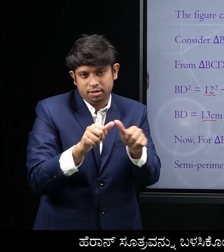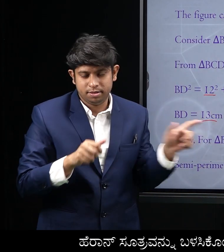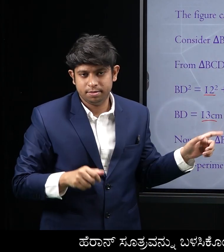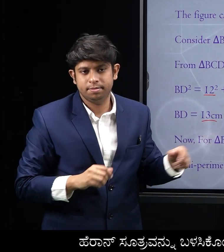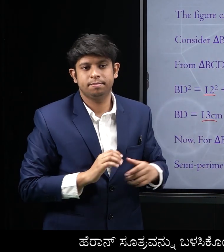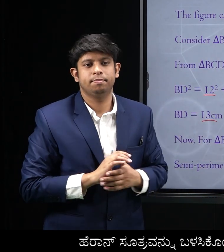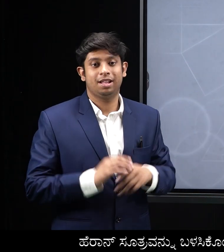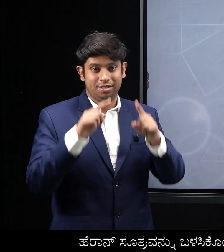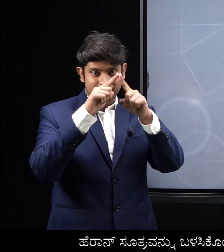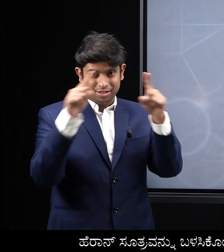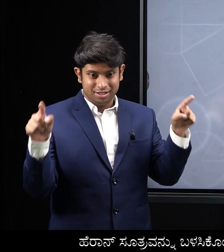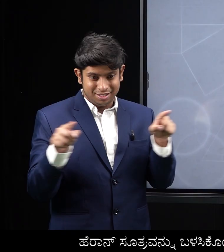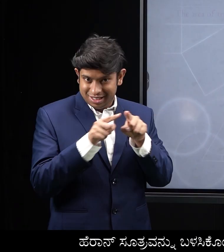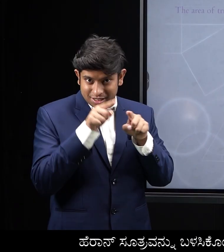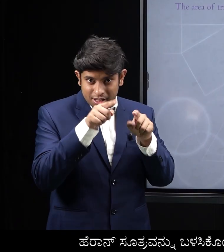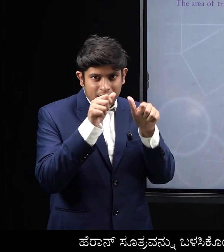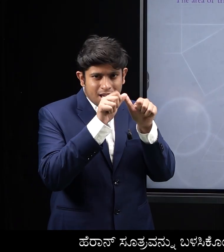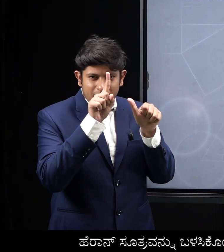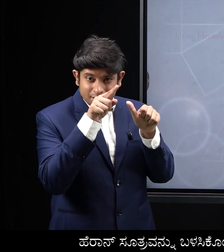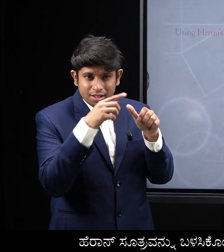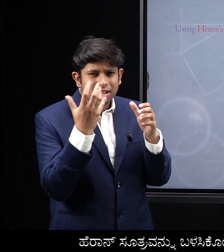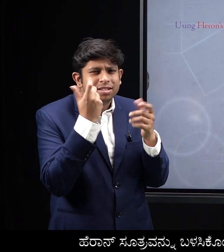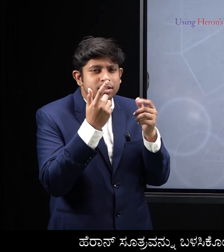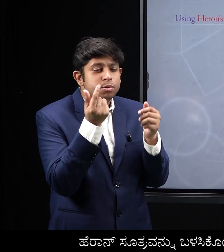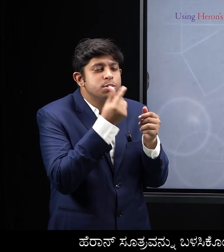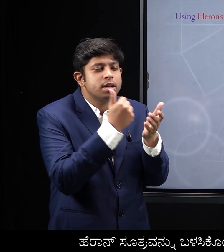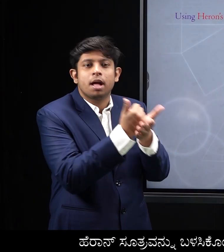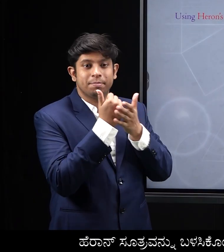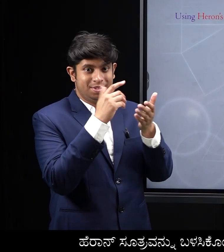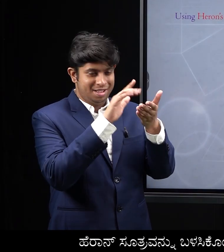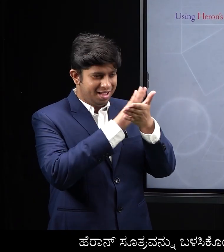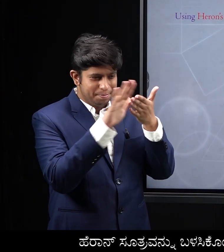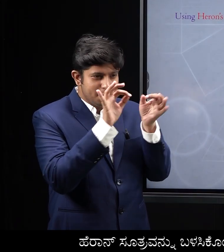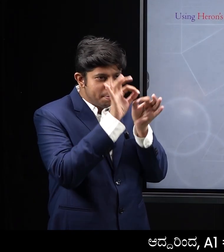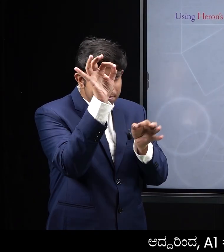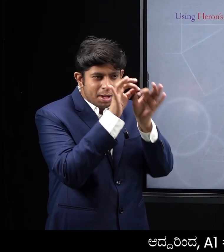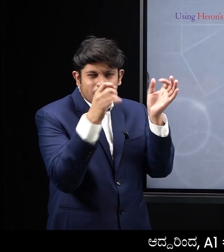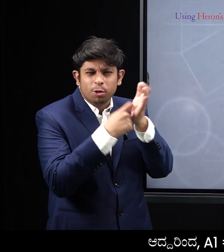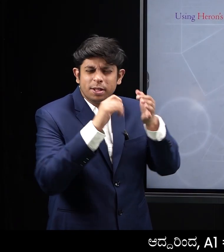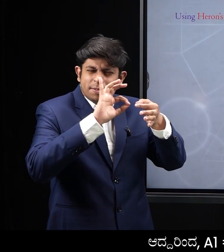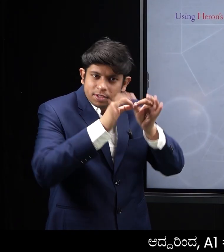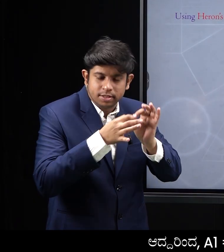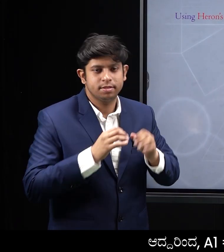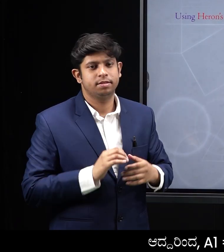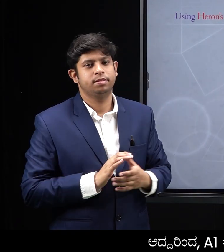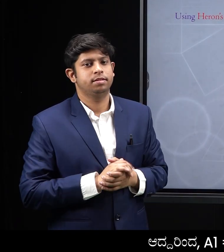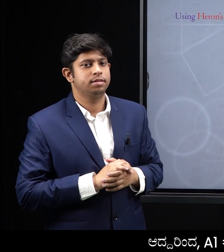ಹೆರಾನ್ ಸೂತ್ರವನ್ನು ಬಳಸಿಕೊಂಡು ನಾವು A1 ತ್ರಿಕೋನದ ಪ್ರದೇಶವನ್ನು ಪಡೆಯಬಹುದು. ಆದ್ದರಿಂದ A1 ಇಸ್ ಈಕ್ವಲ್ ಟು ಸ್ಕ್ವೇರ್ ರೂಟ್